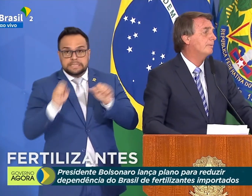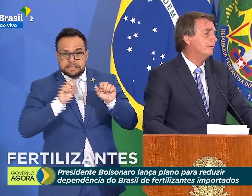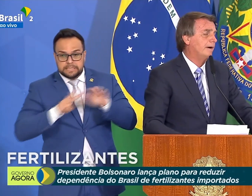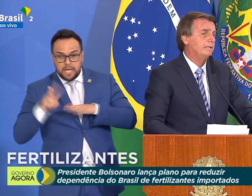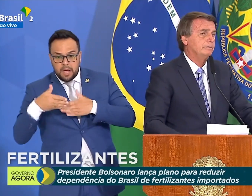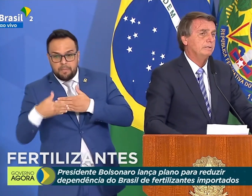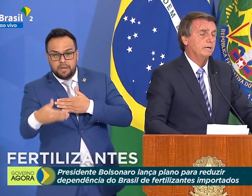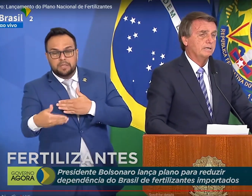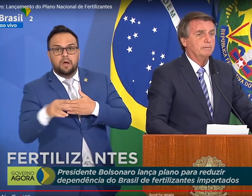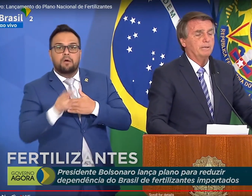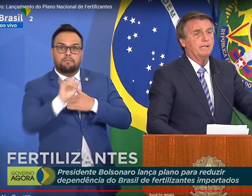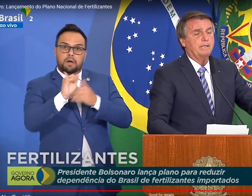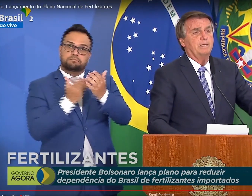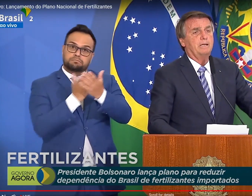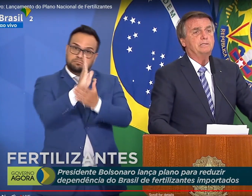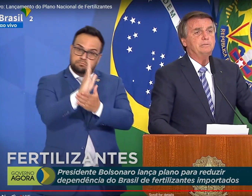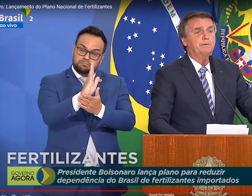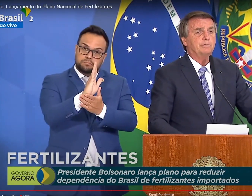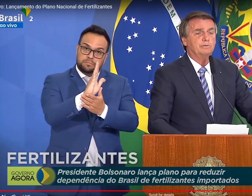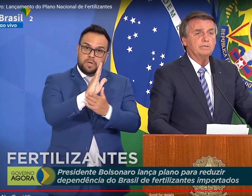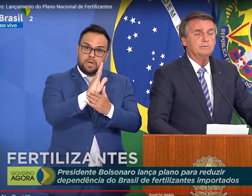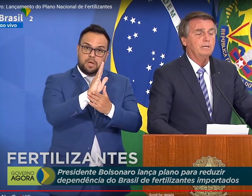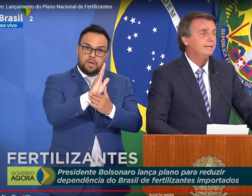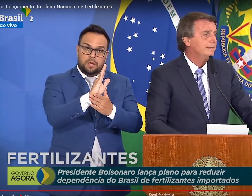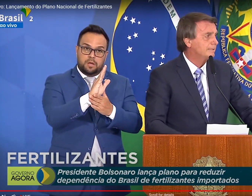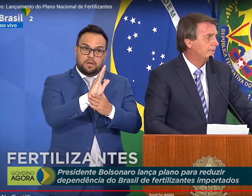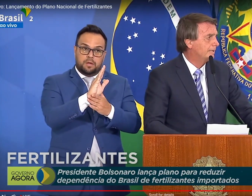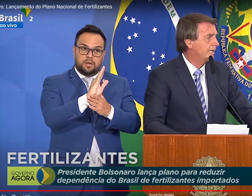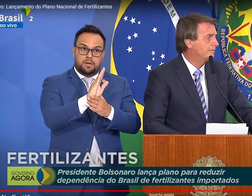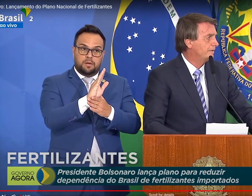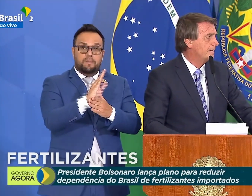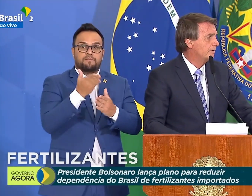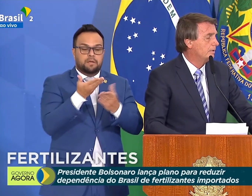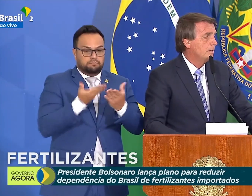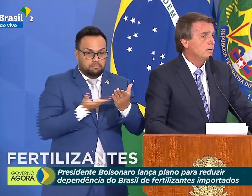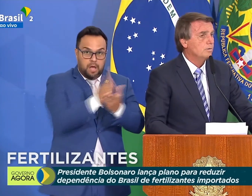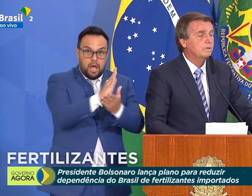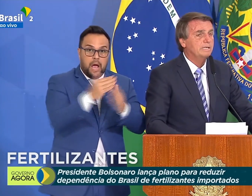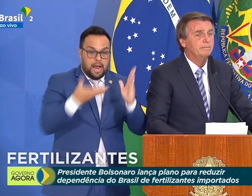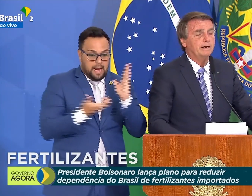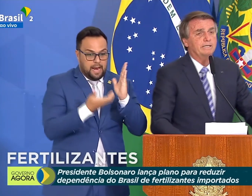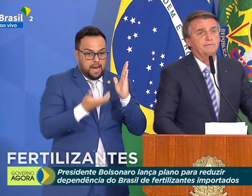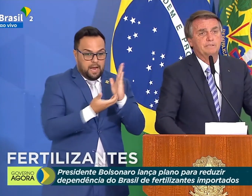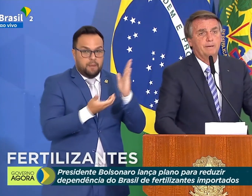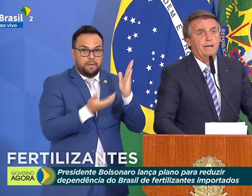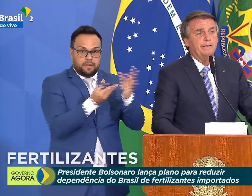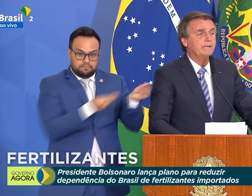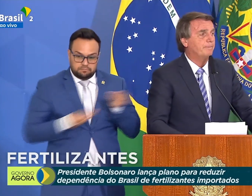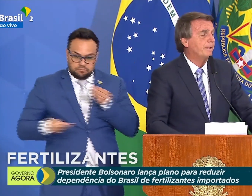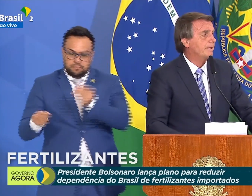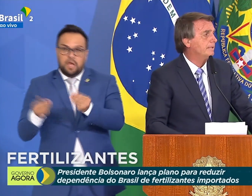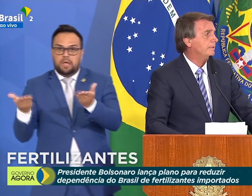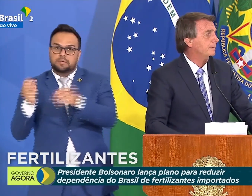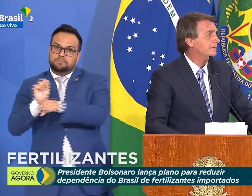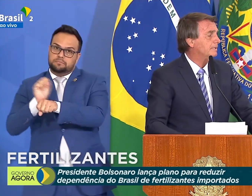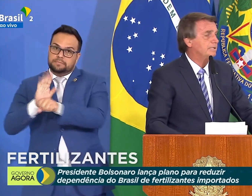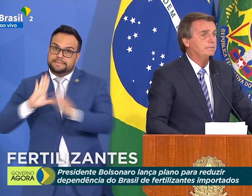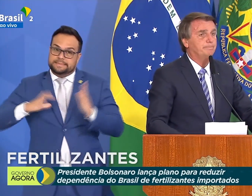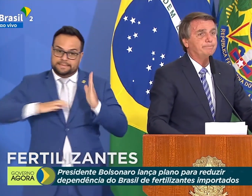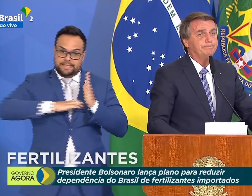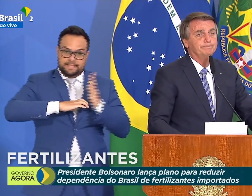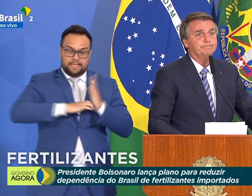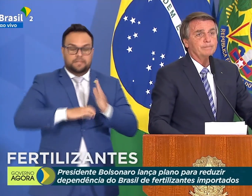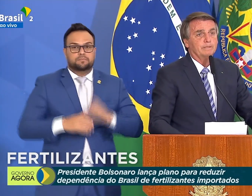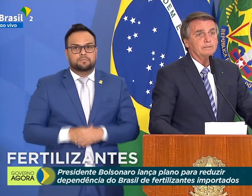votado e aprovado na Câmara e seguirá então para o nosso Senado Federal. O clima cada vez mais se apresenta